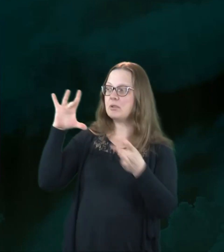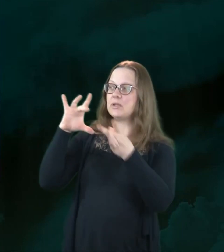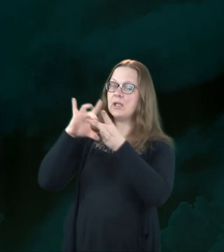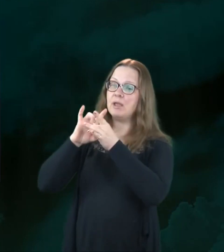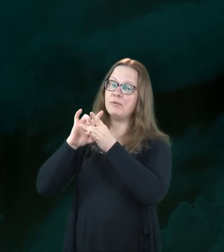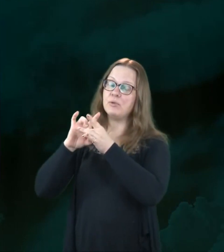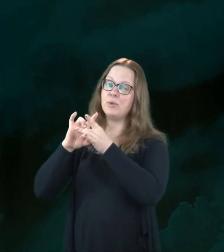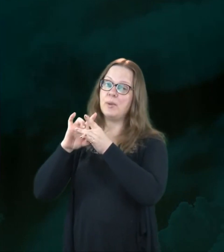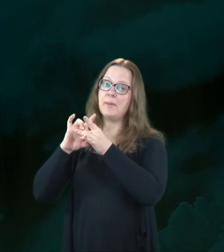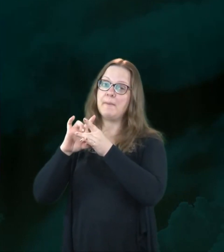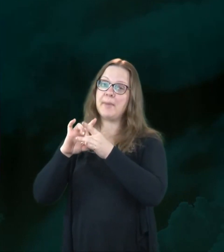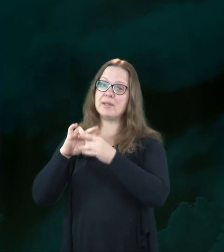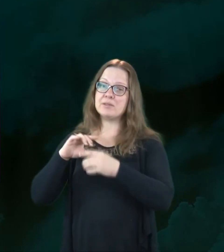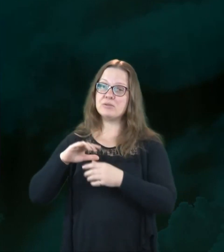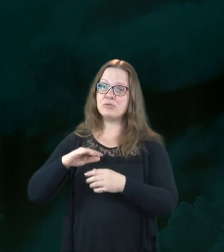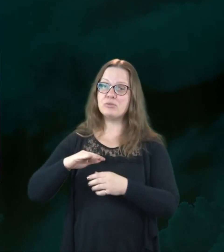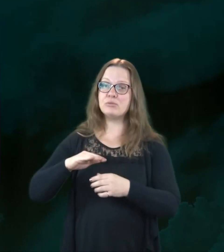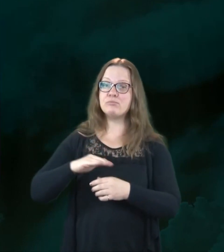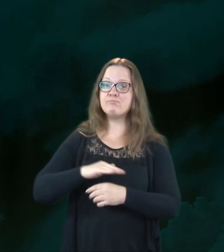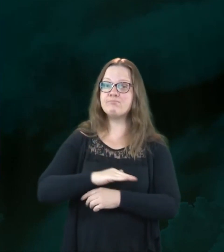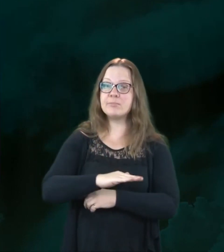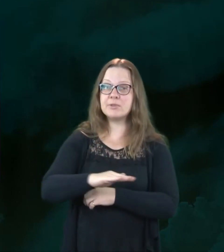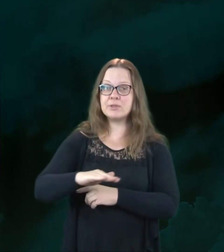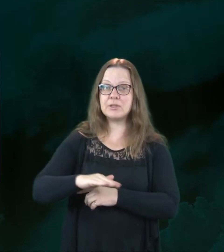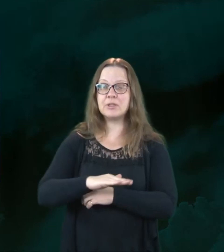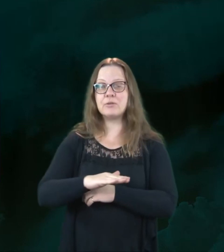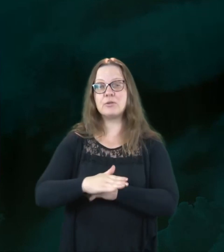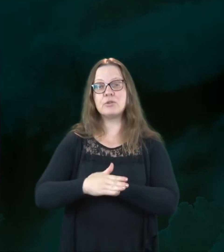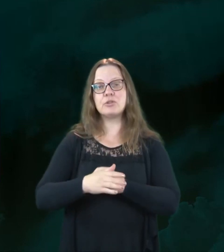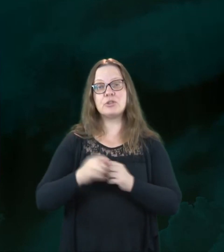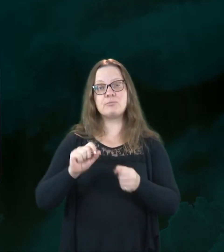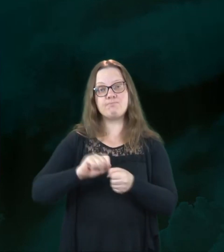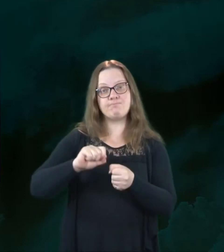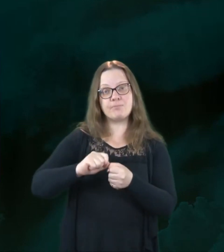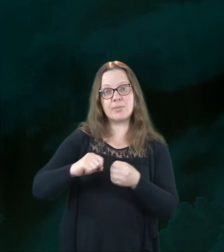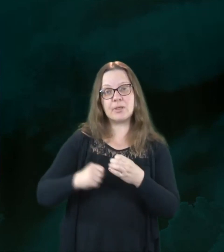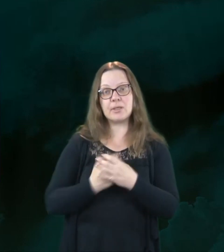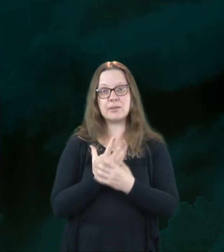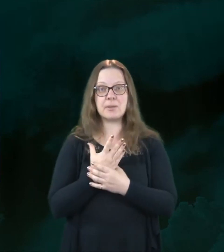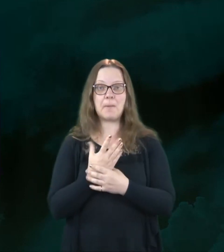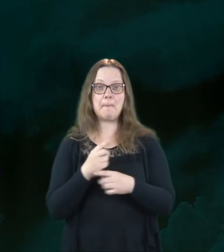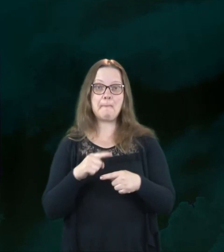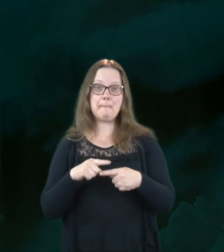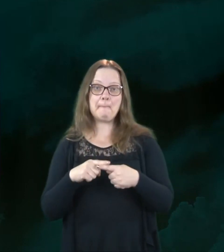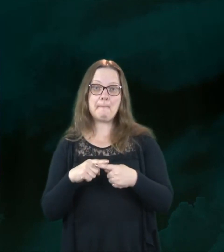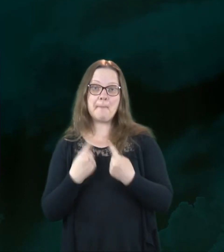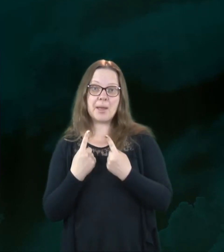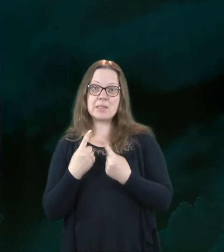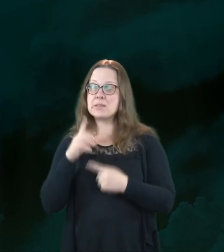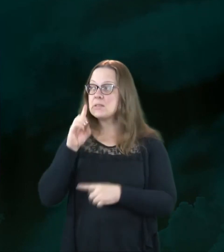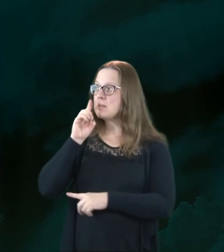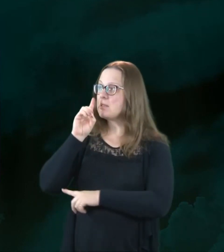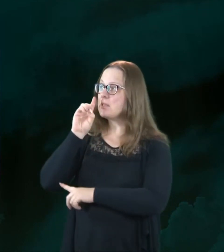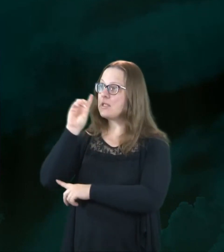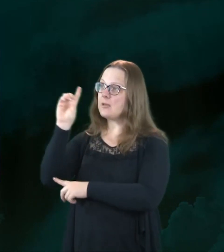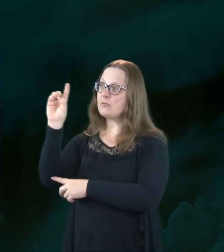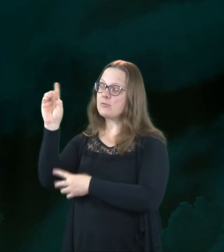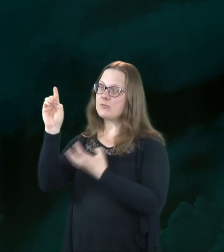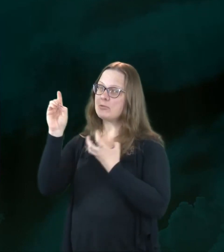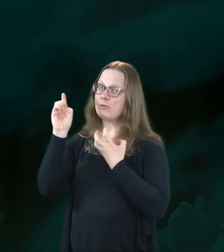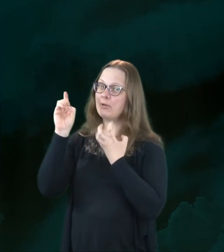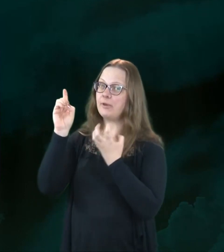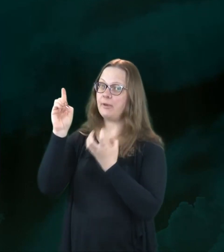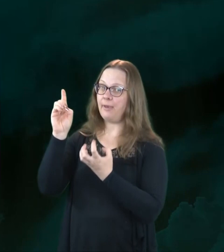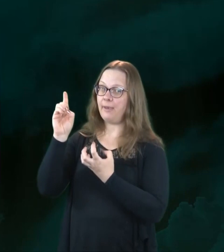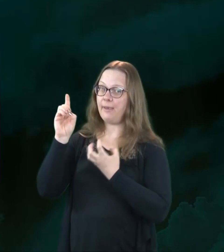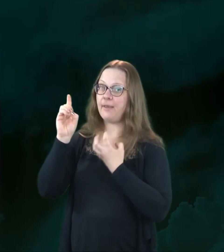criação. Mas Deus deseja uma coisa superior. Esse homem foi criado diferentemente de